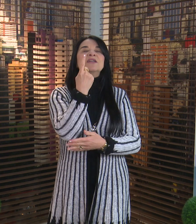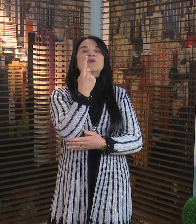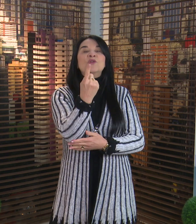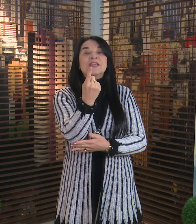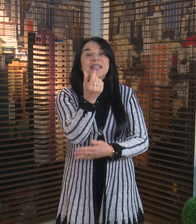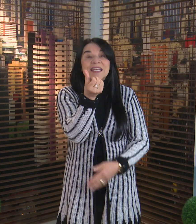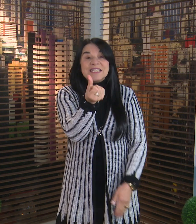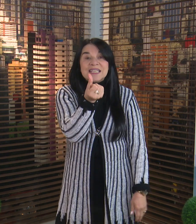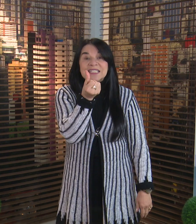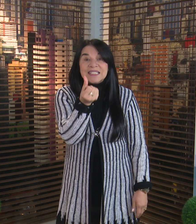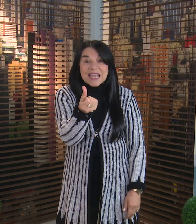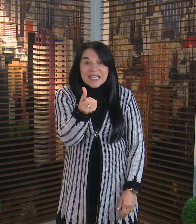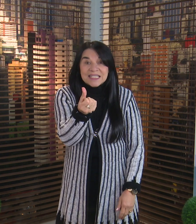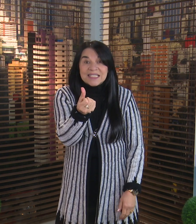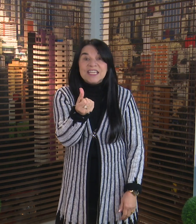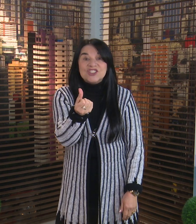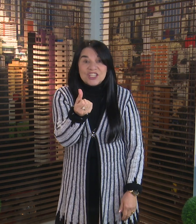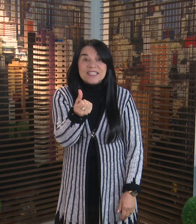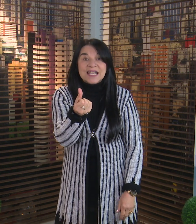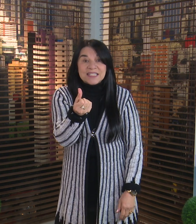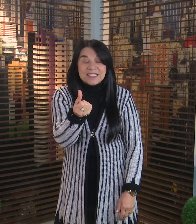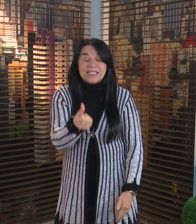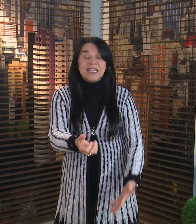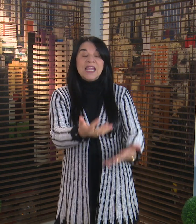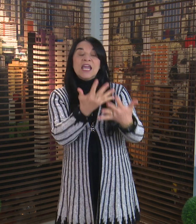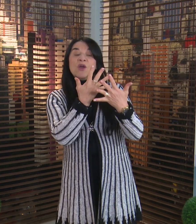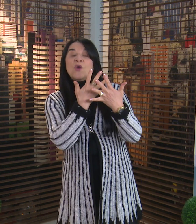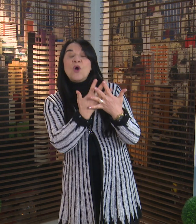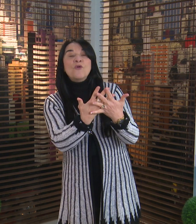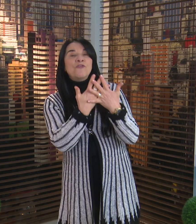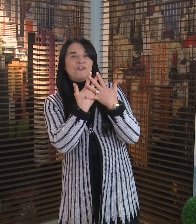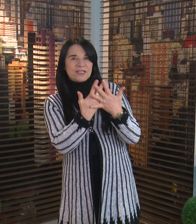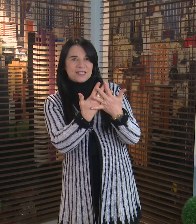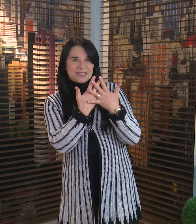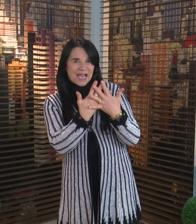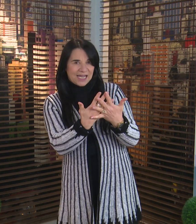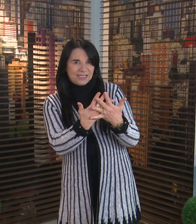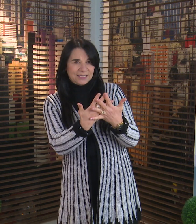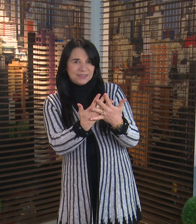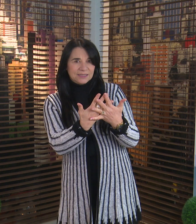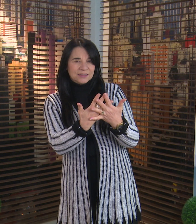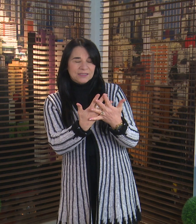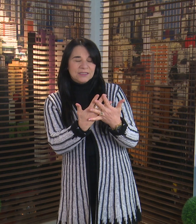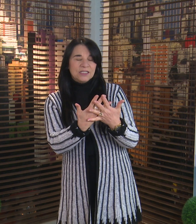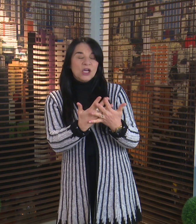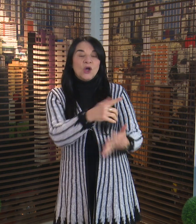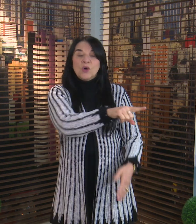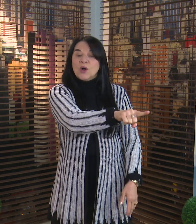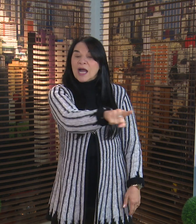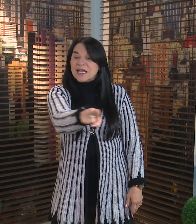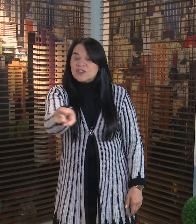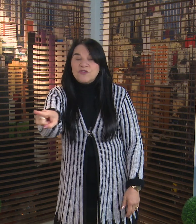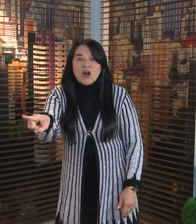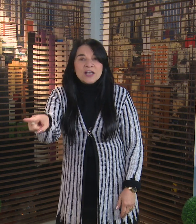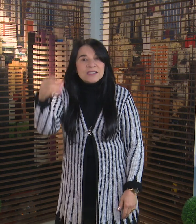versículo 16, que diz assim: confessai as